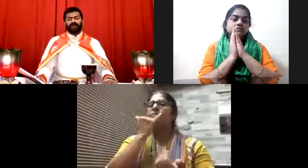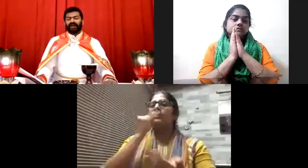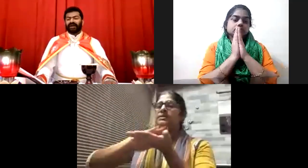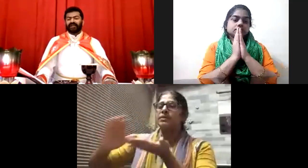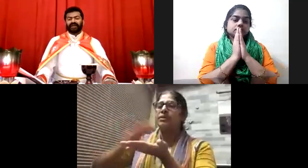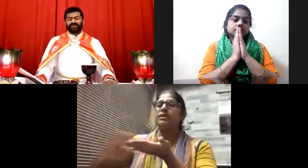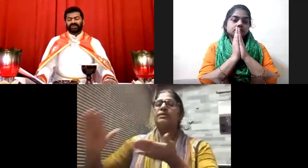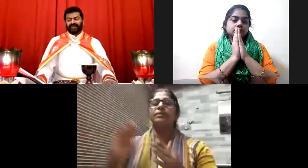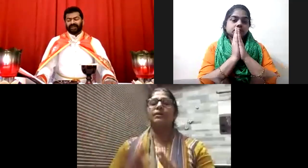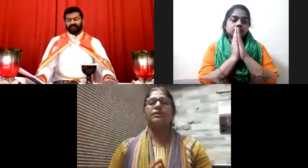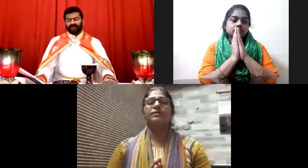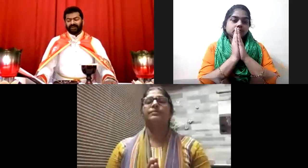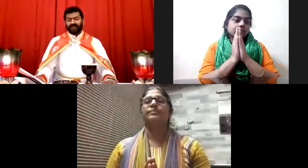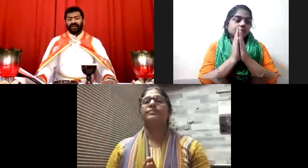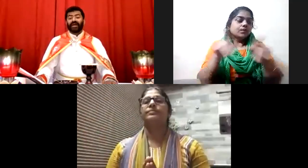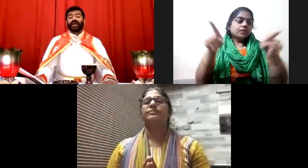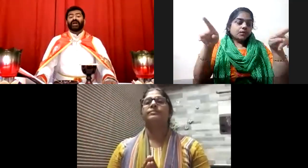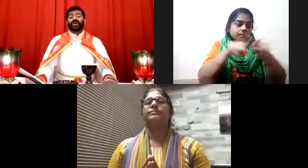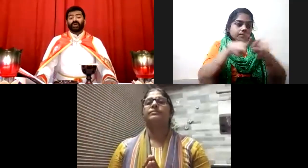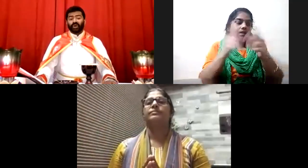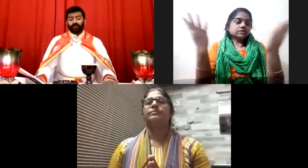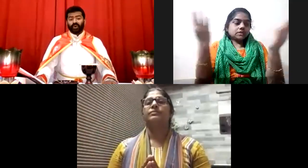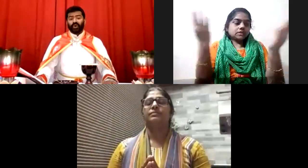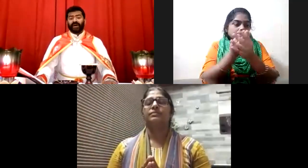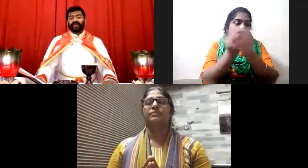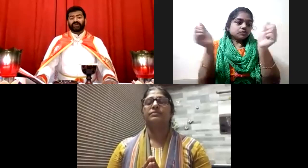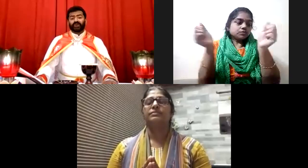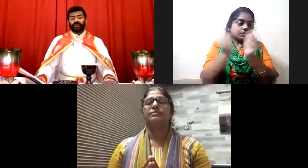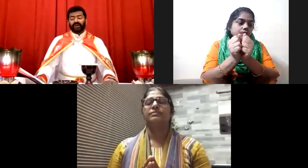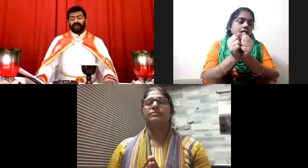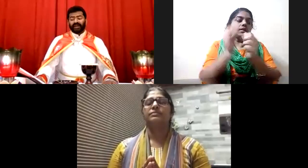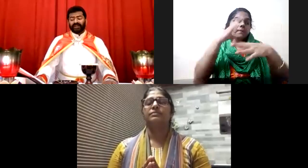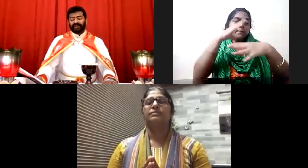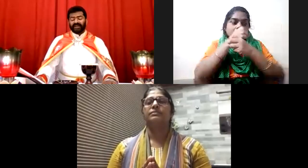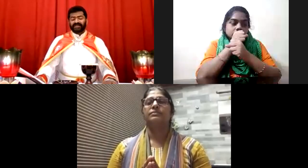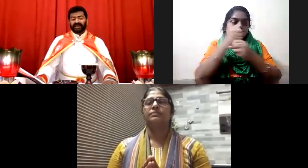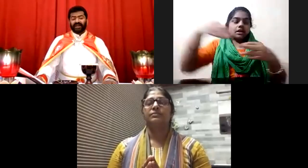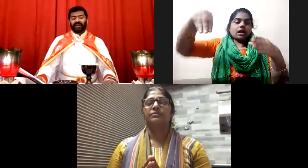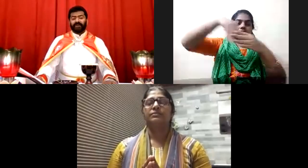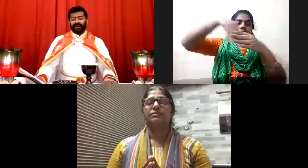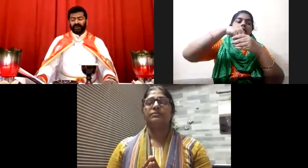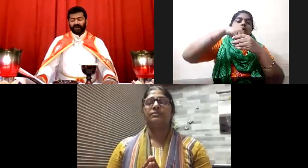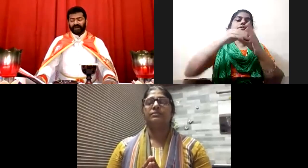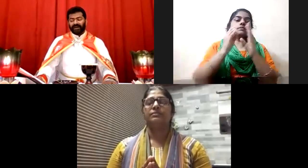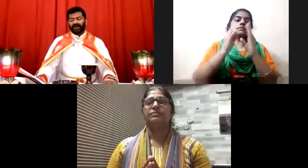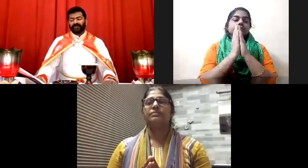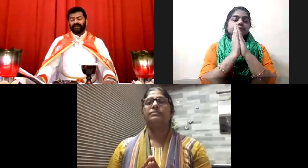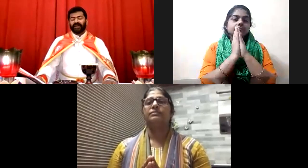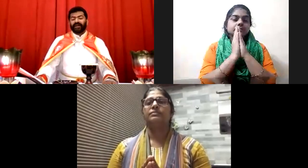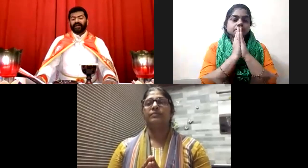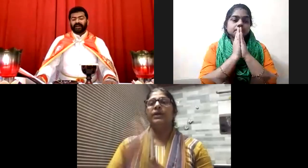പാപങ്ങളും അപരാധങ്ങളും ക്ഷമിക്കണമേ. യോജിപ്പോടും ഐക്യത്തോടും കൂടെ ദിവരഹസ്യങ്ങളിൽ